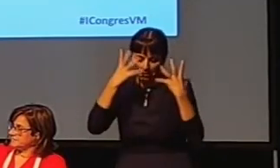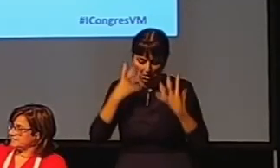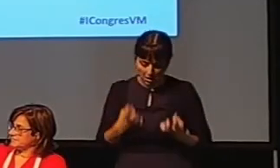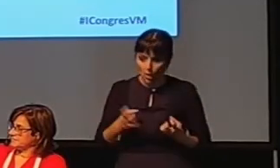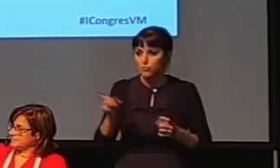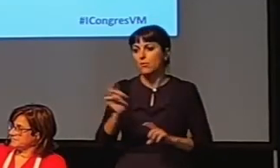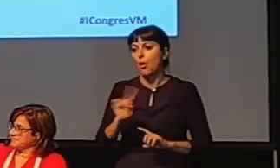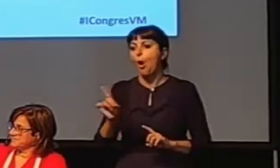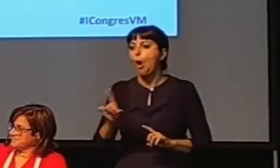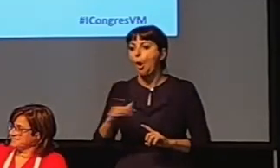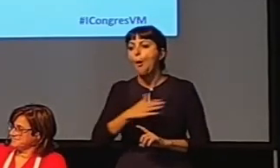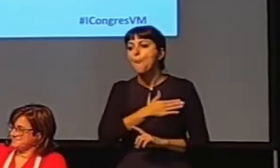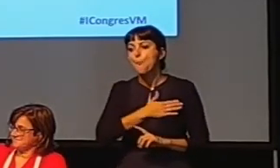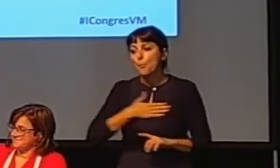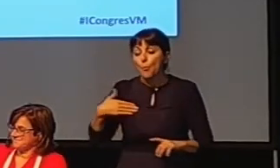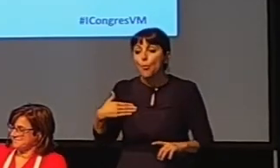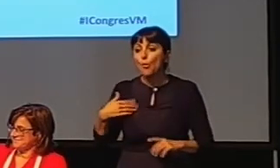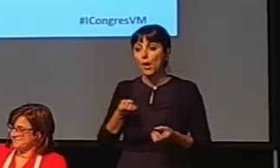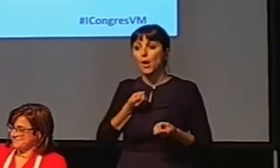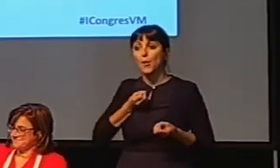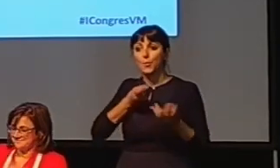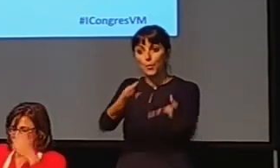és, no,